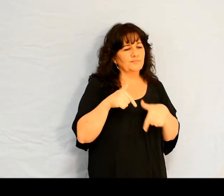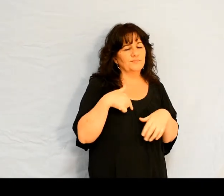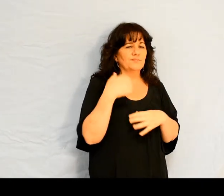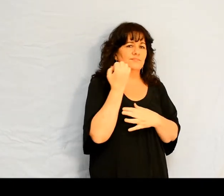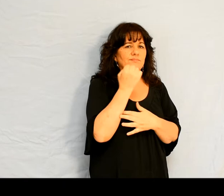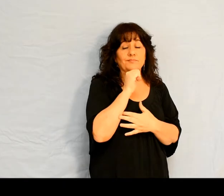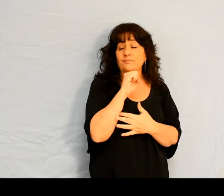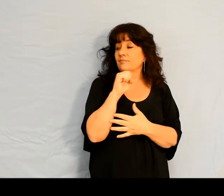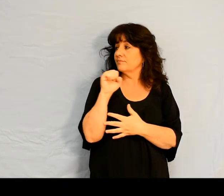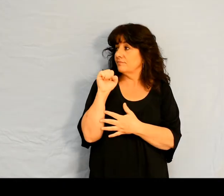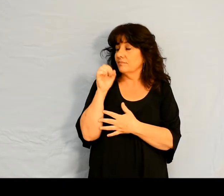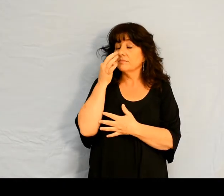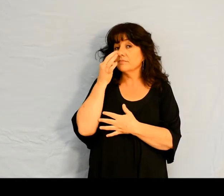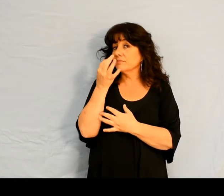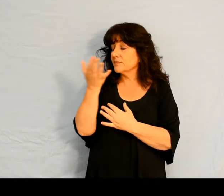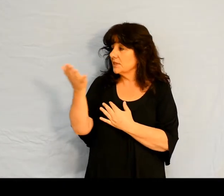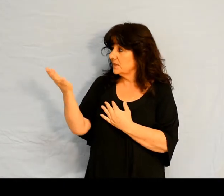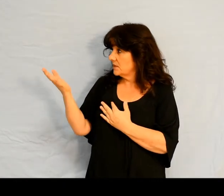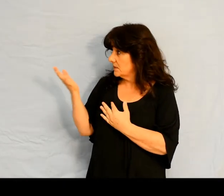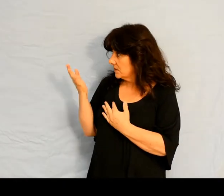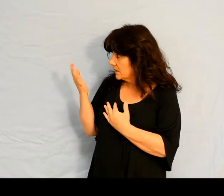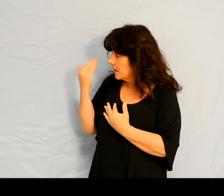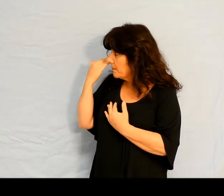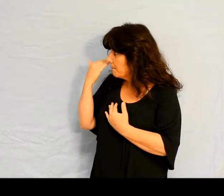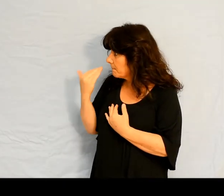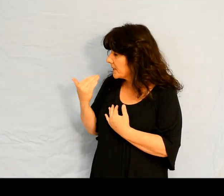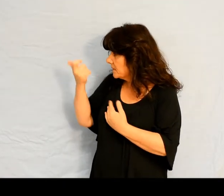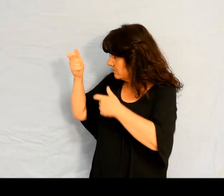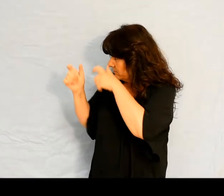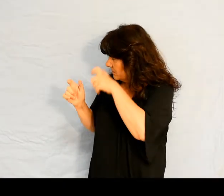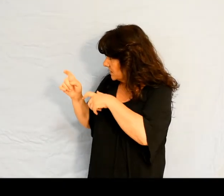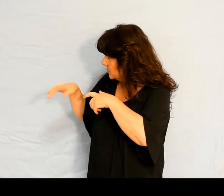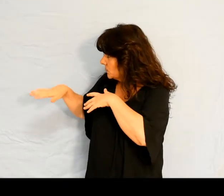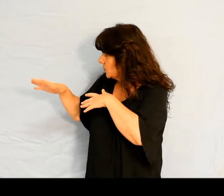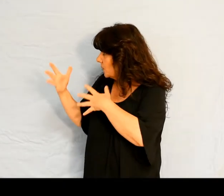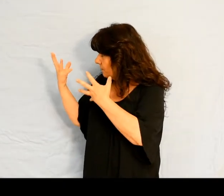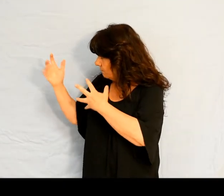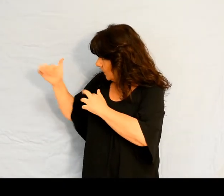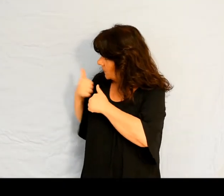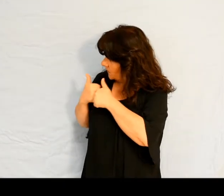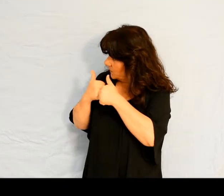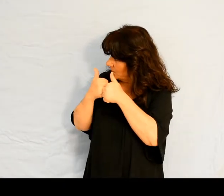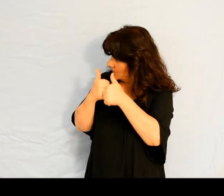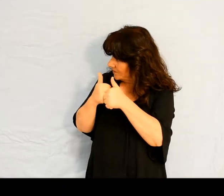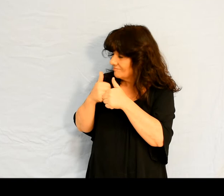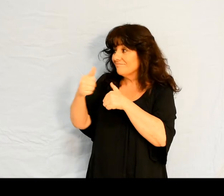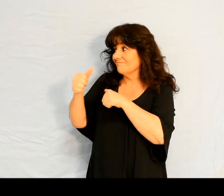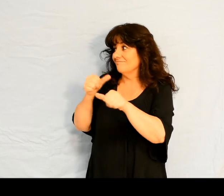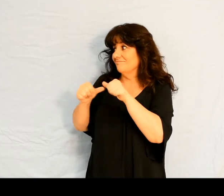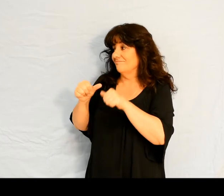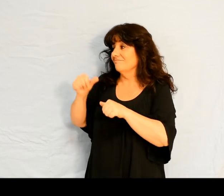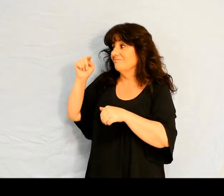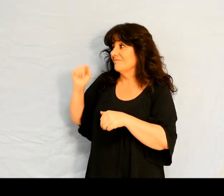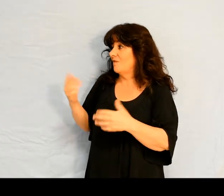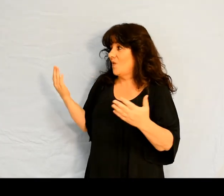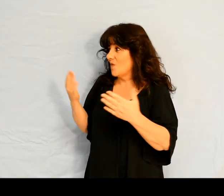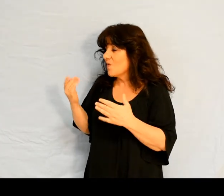Si quelqu'un vient à moi sans me préférer à son père, sa mère, sa femme,